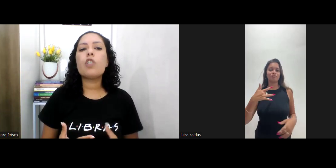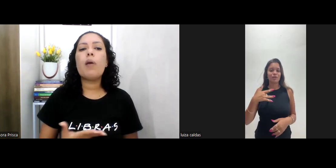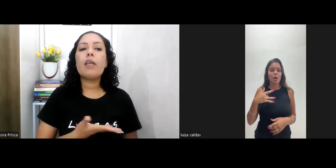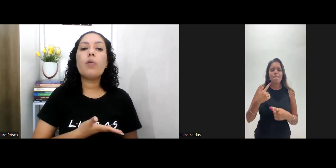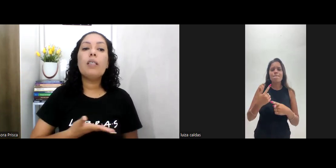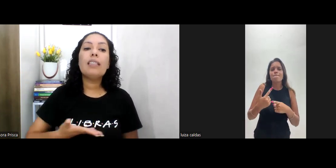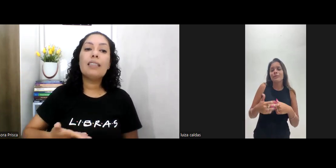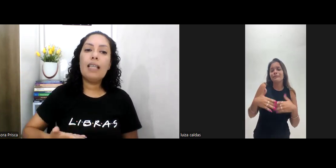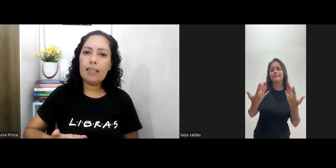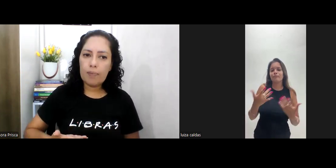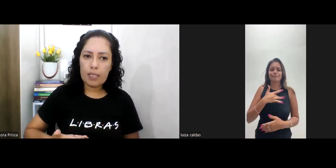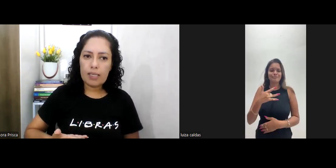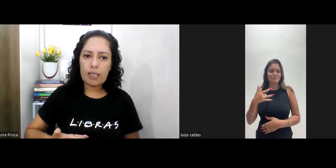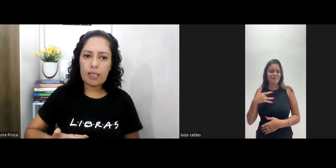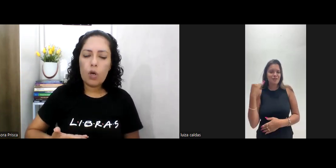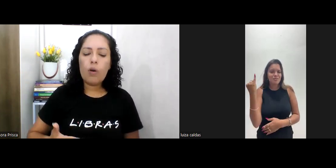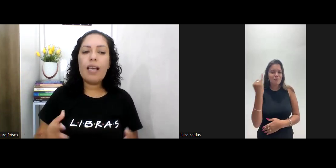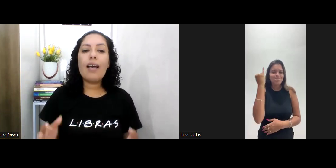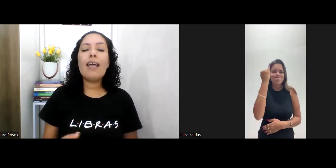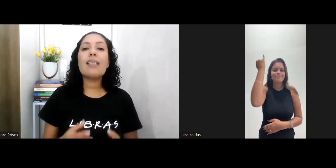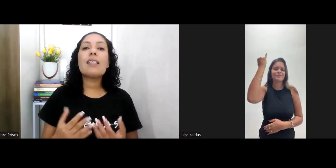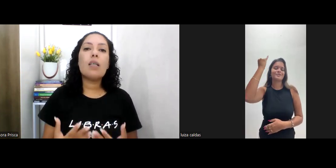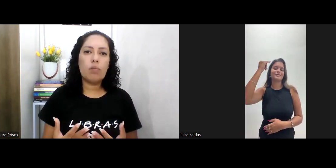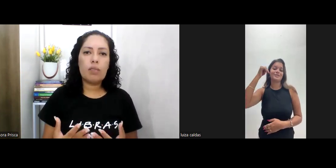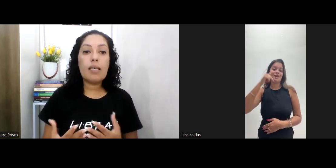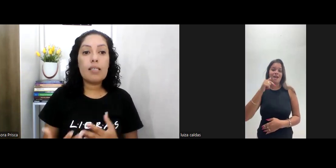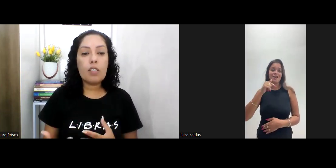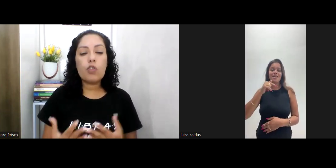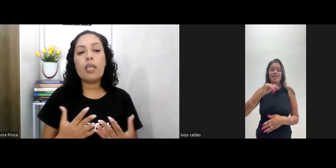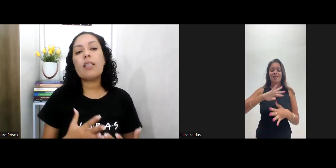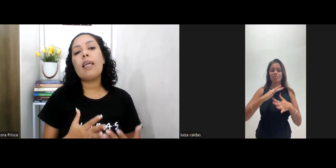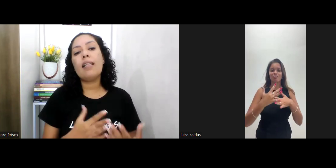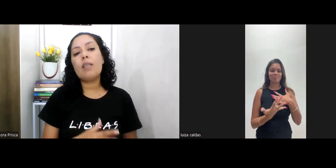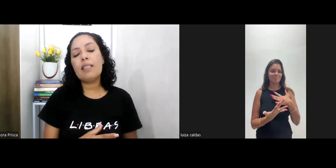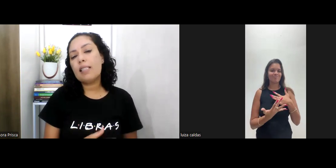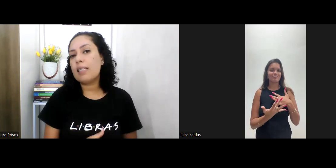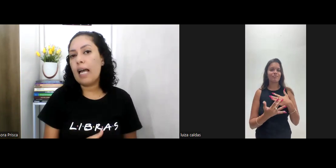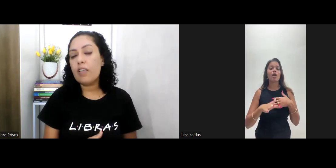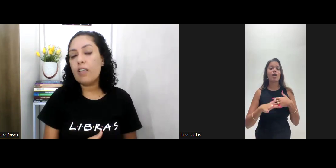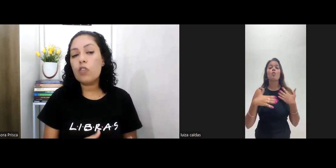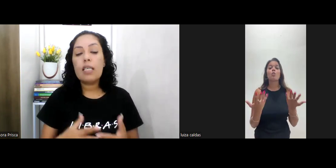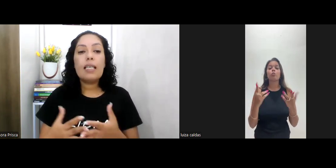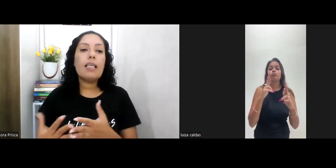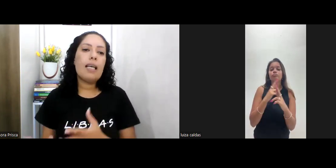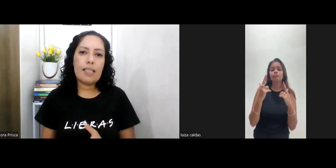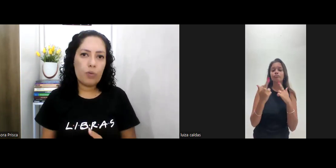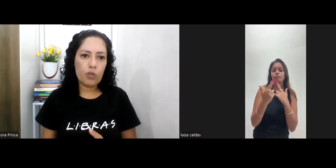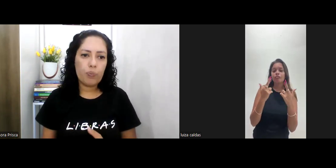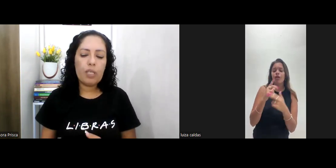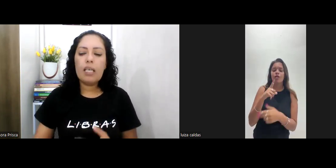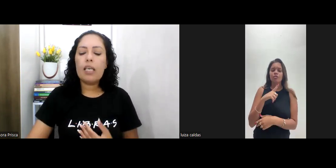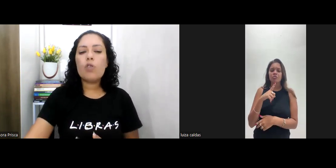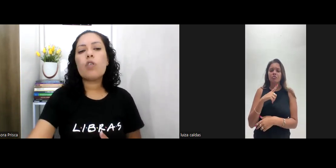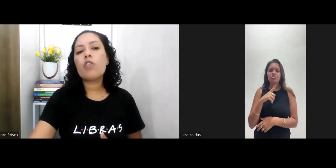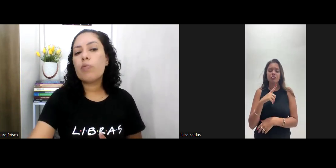dentro desse aspecto da Libras? Qual é a relação que existe entre a língua de sinais e a